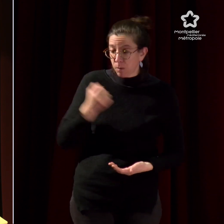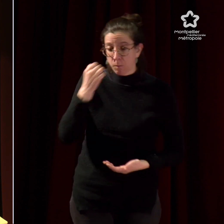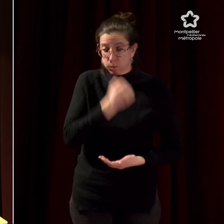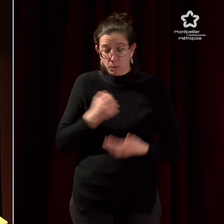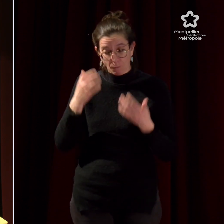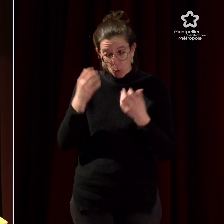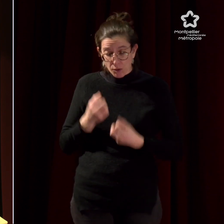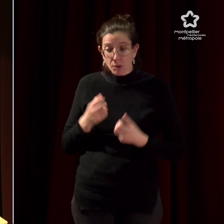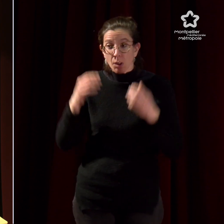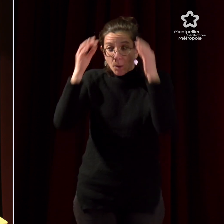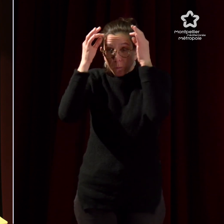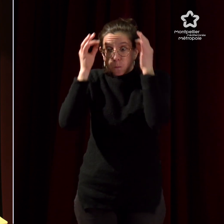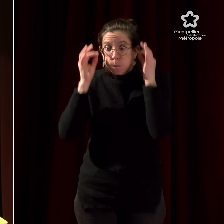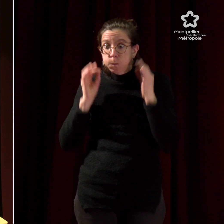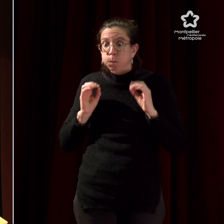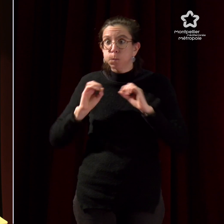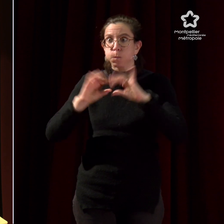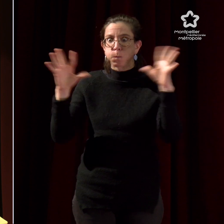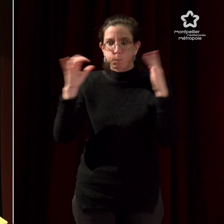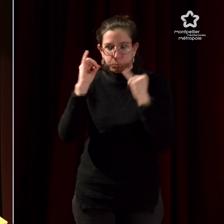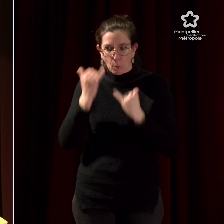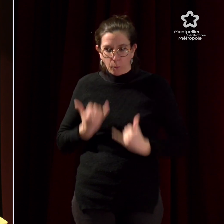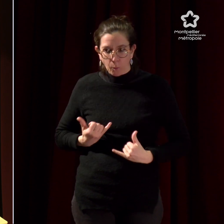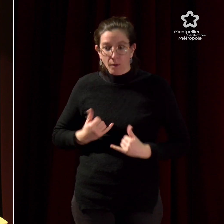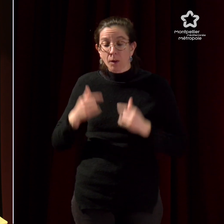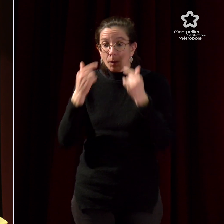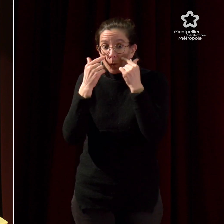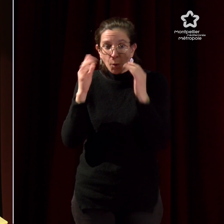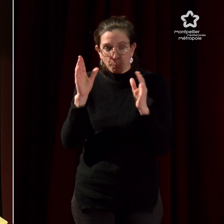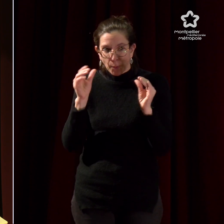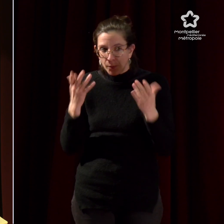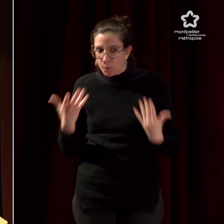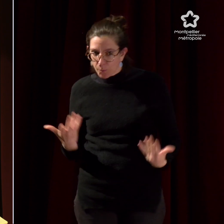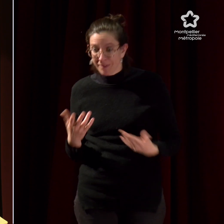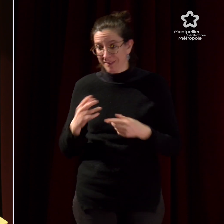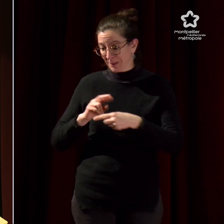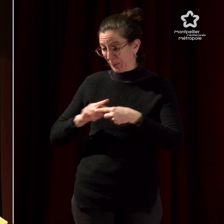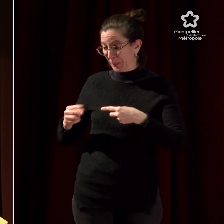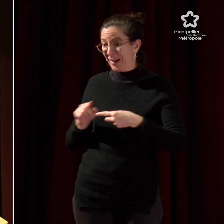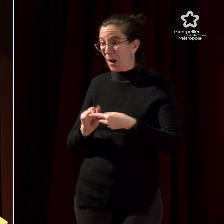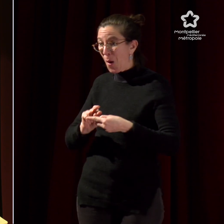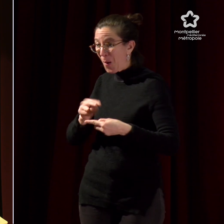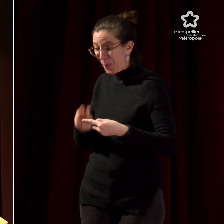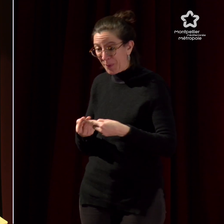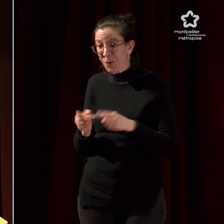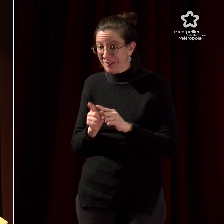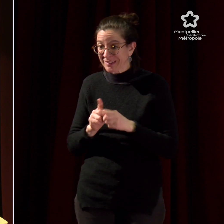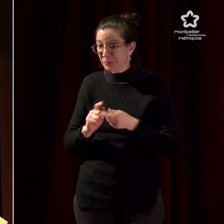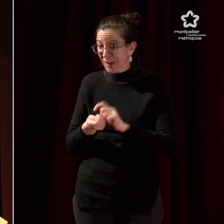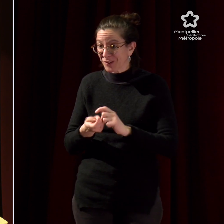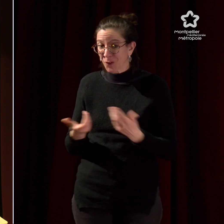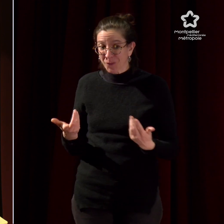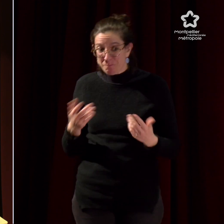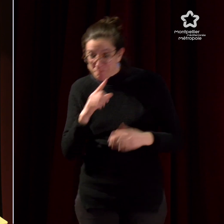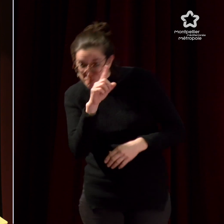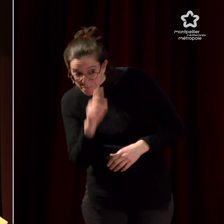très blonds, blond platine. Et c'est une mutation génétique aussi. Et je voulais avoir plus d'explications